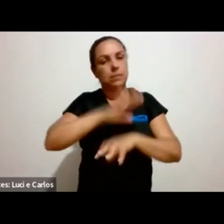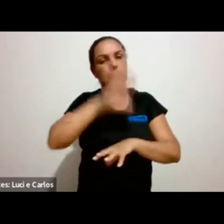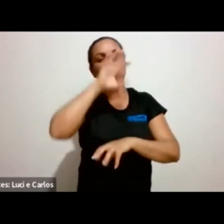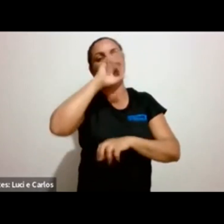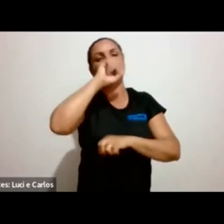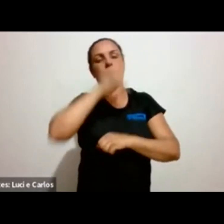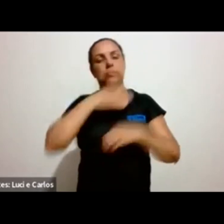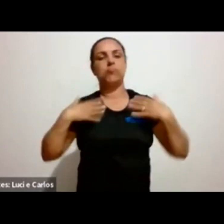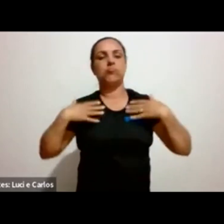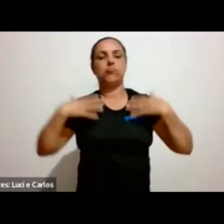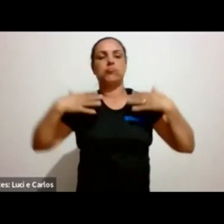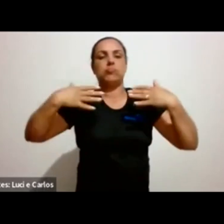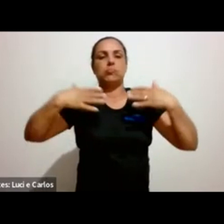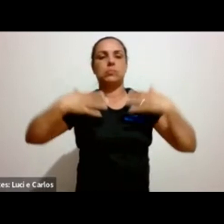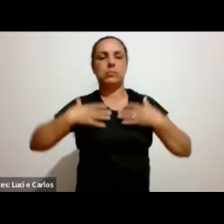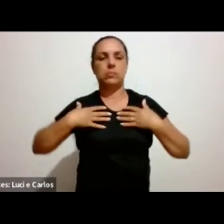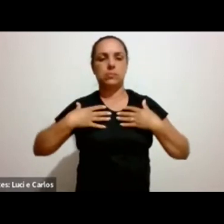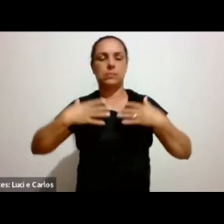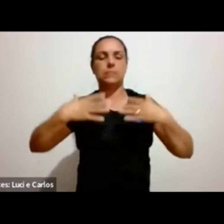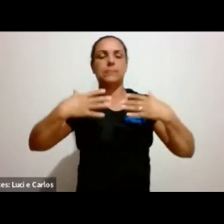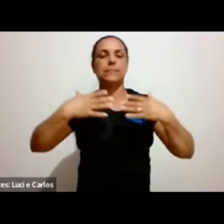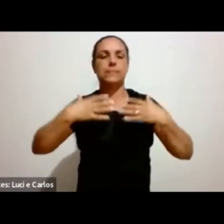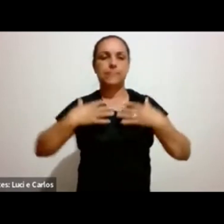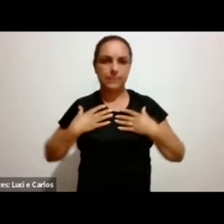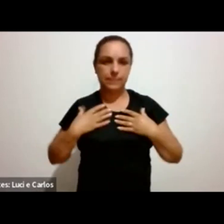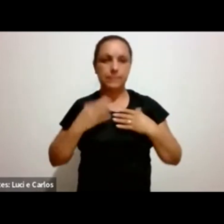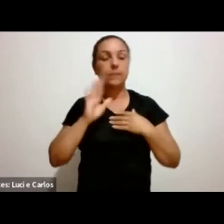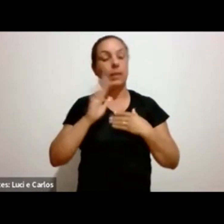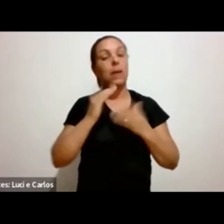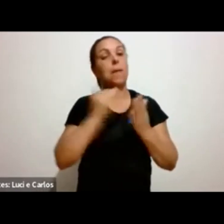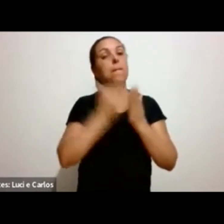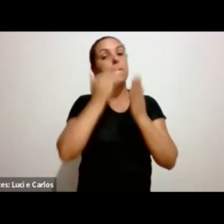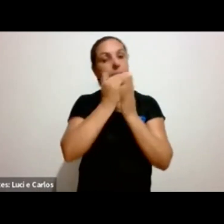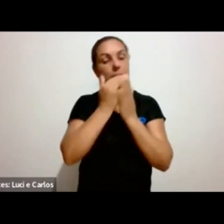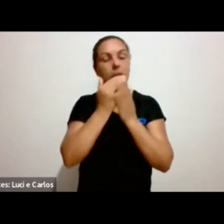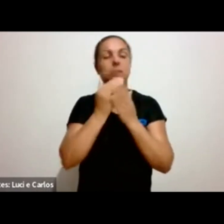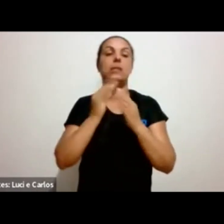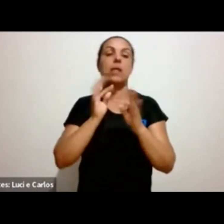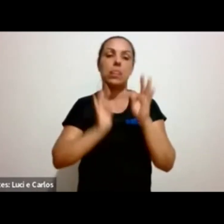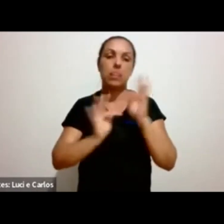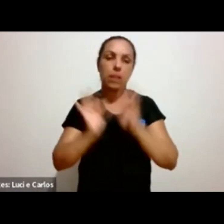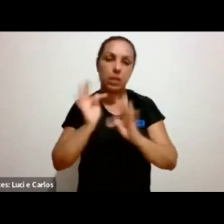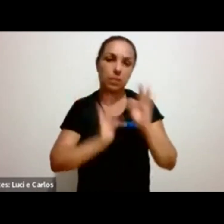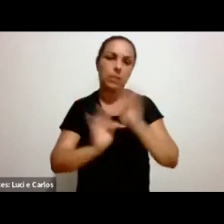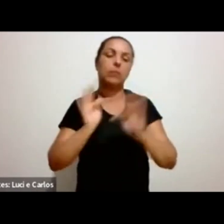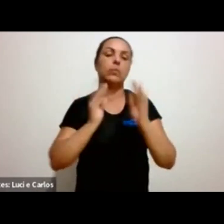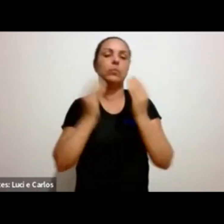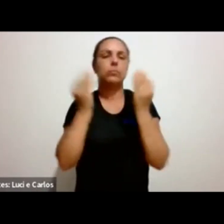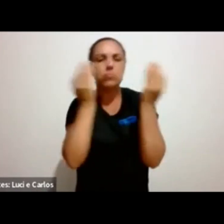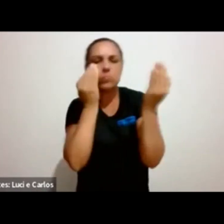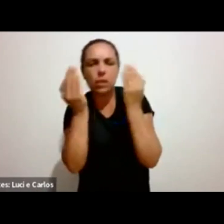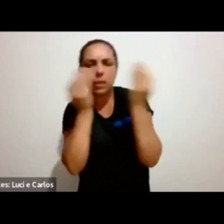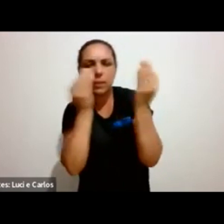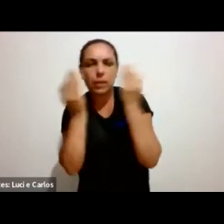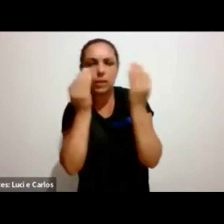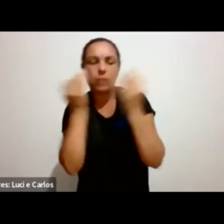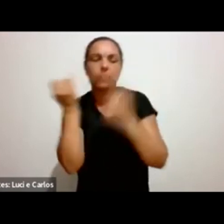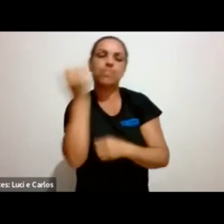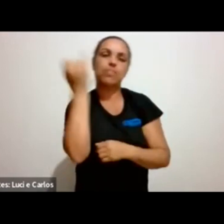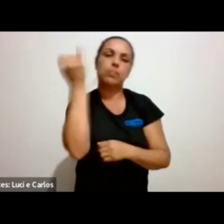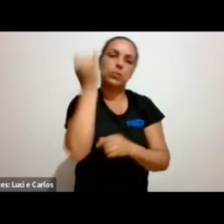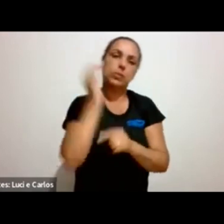mas precisa ser acompanhado de uma terapia eficaz, tá? Então, nutrição física, nutrição das